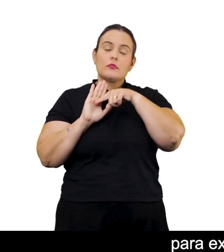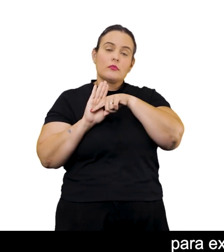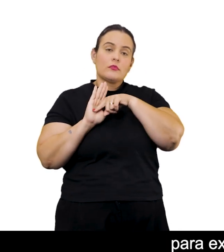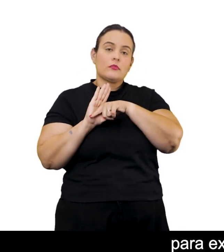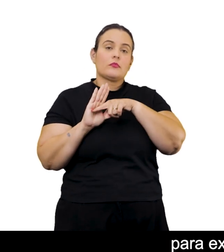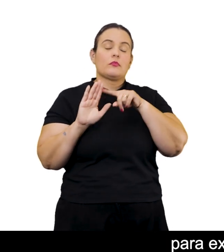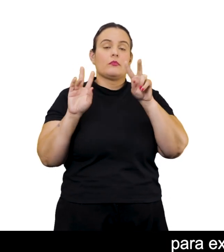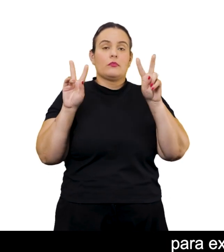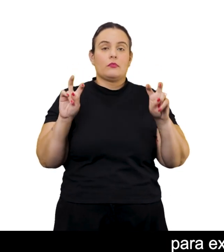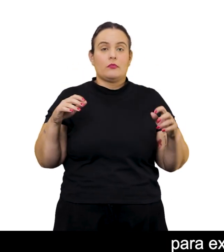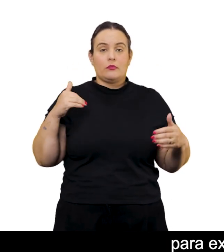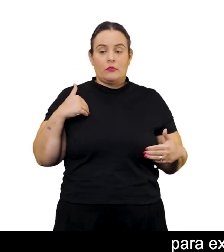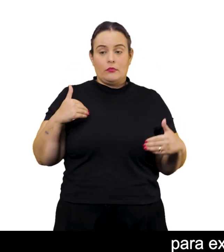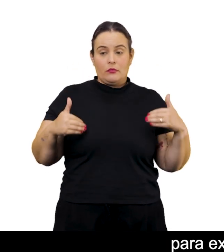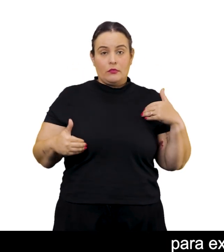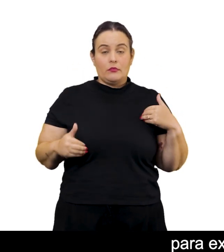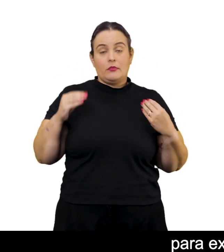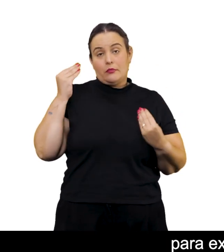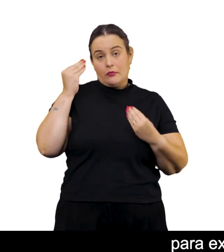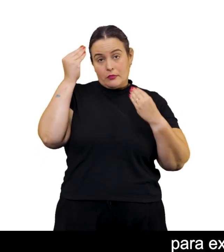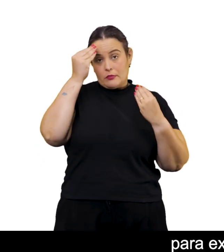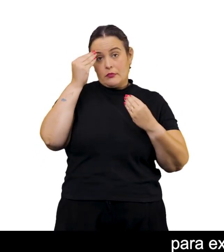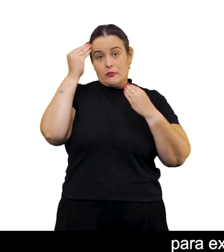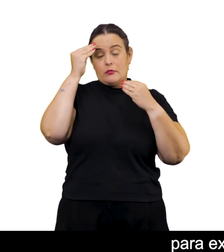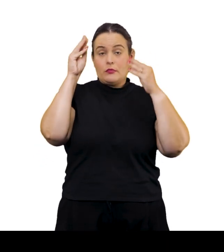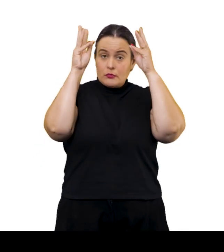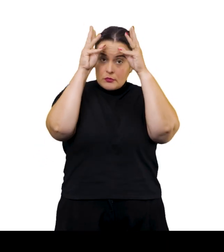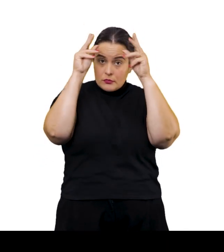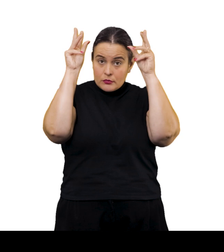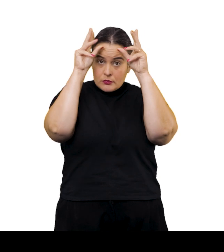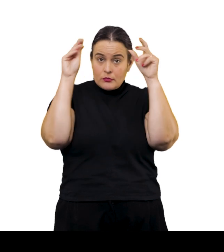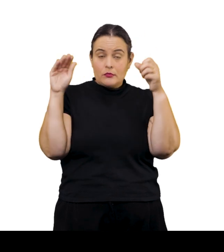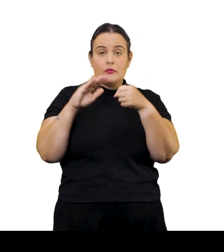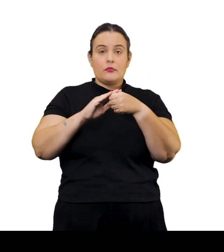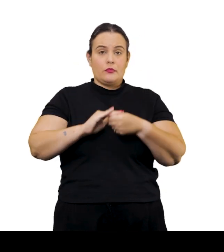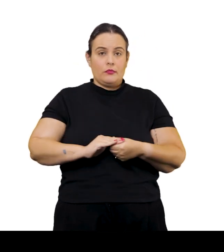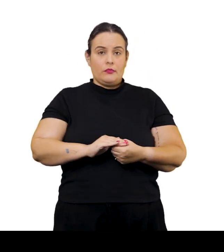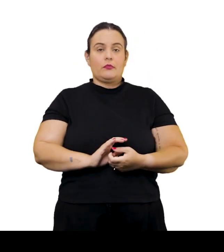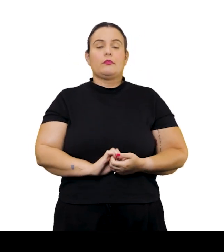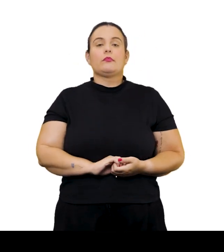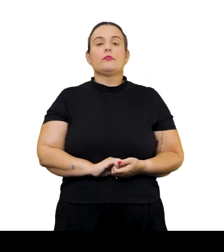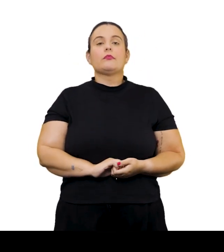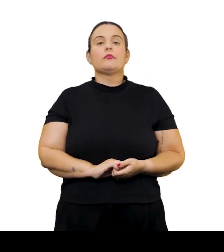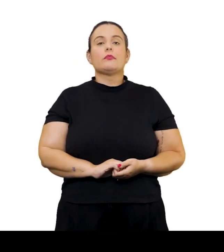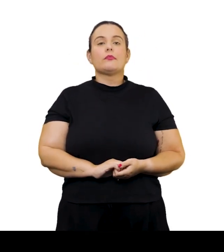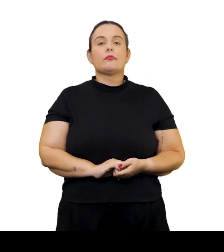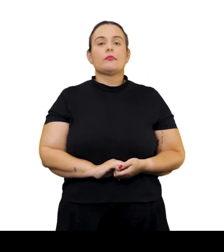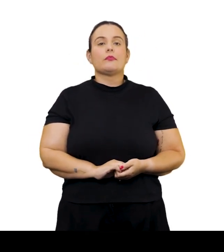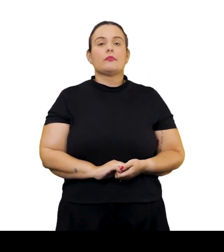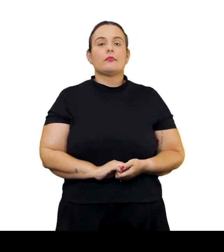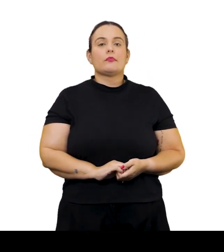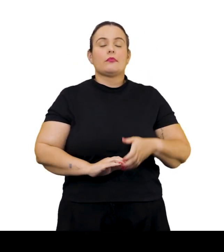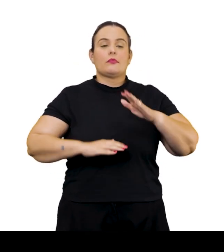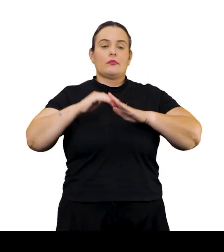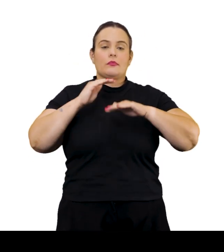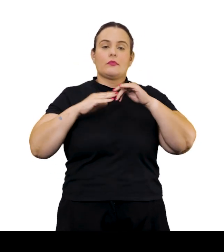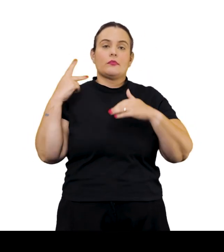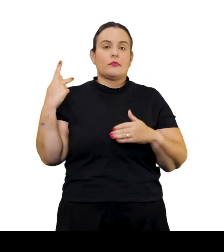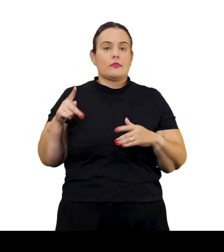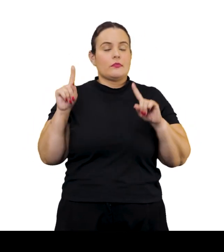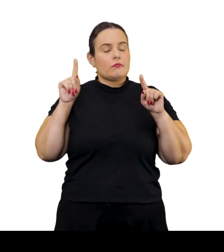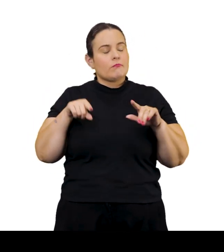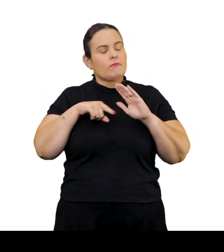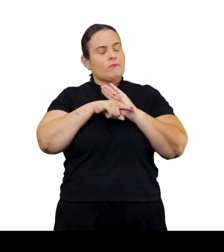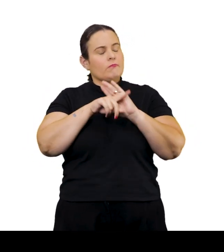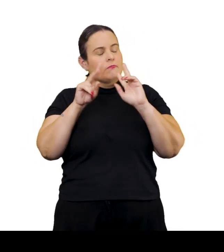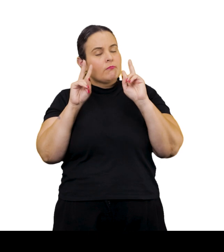explorar temas relacionados à corporeidade, sexualidade e subjetividades marginalizadas. Sua prática